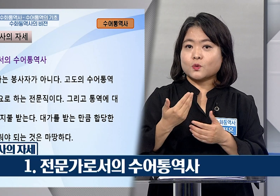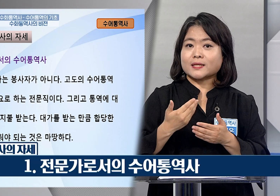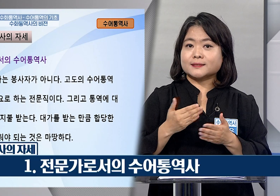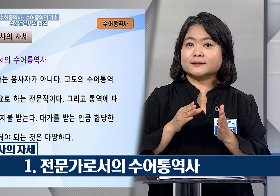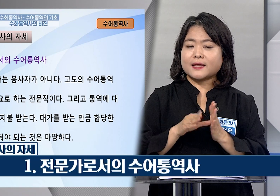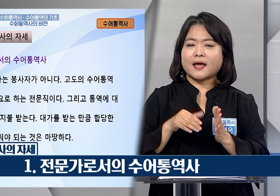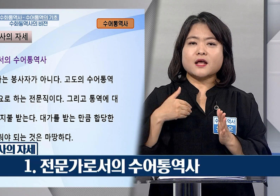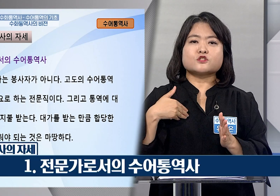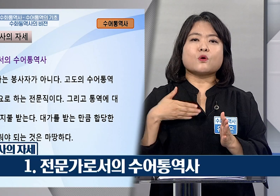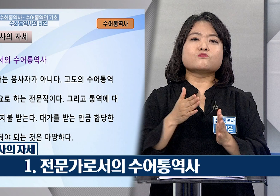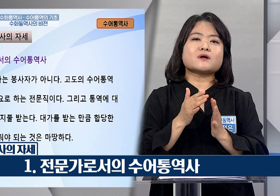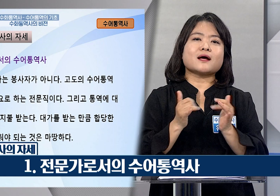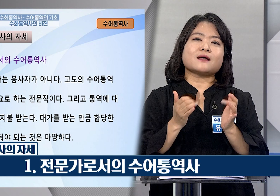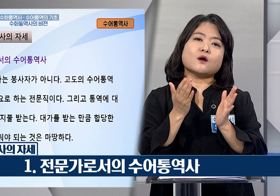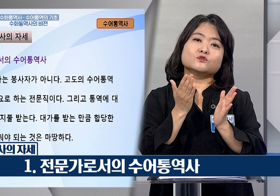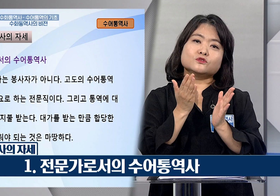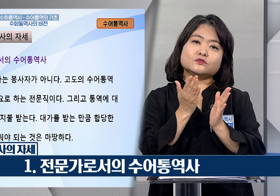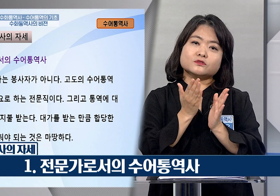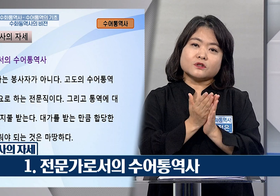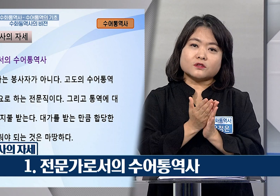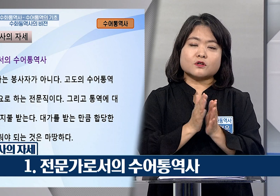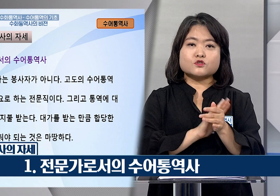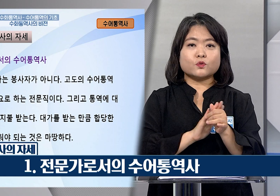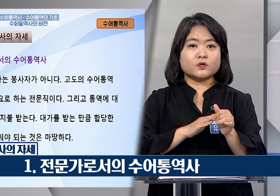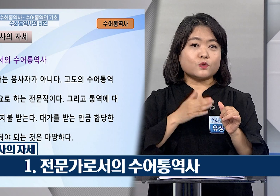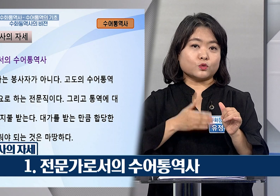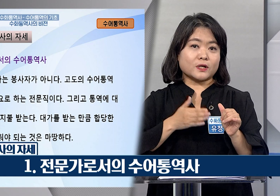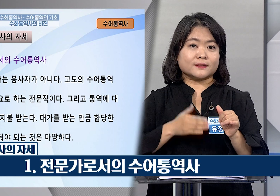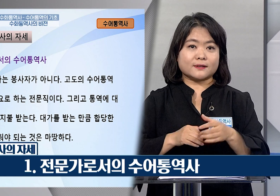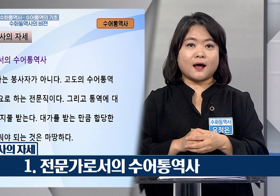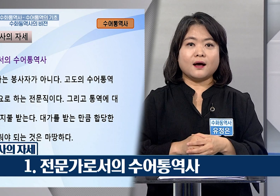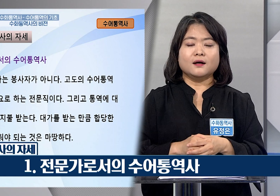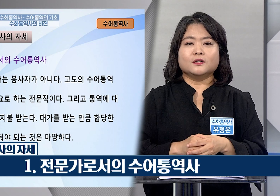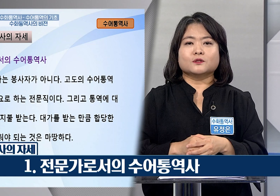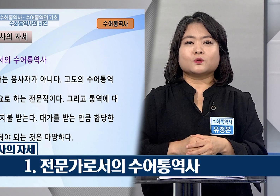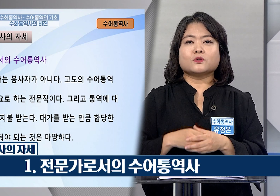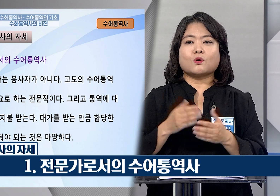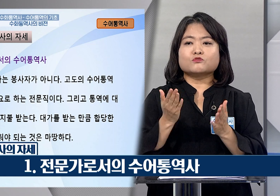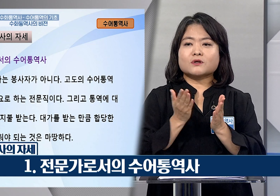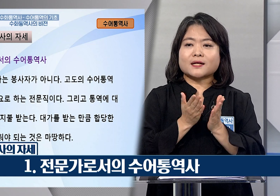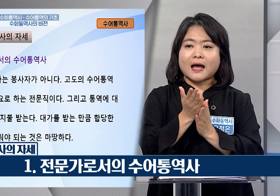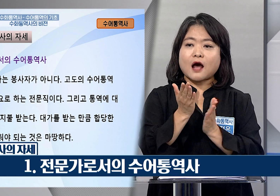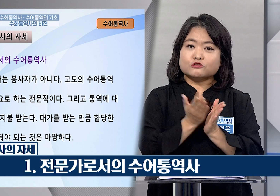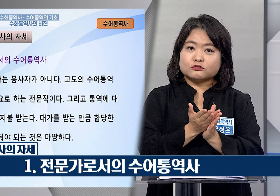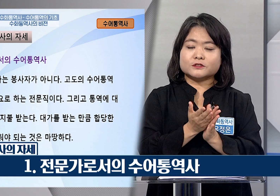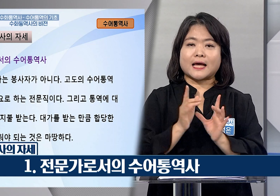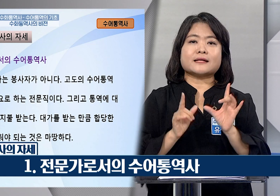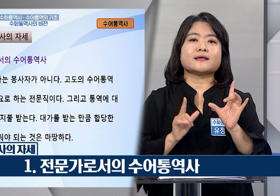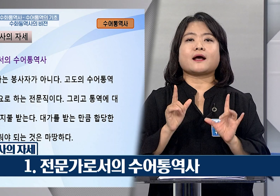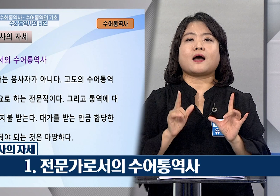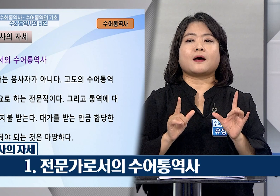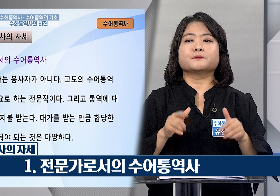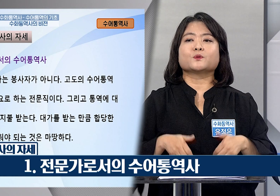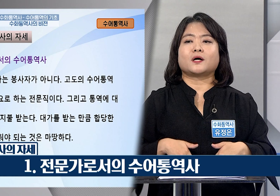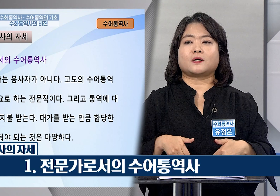들어왔을 때 전문가다운 어떤 처우의 요구라든가 또 전문가다운 자세가